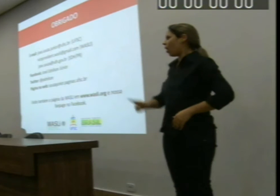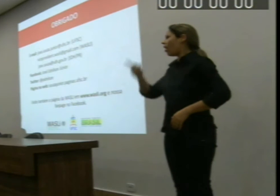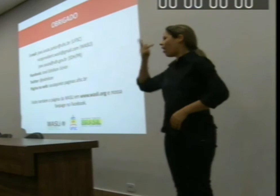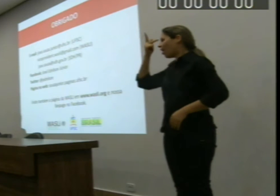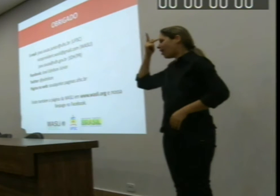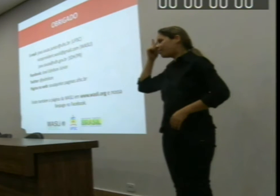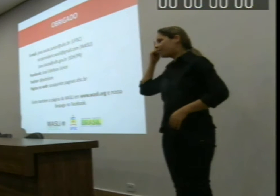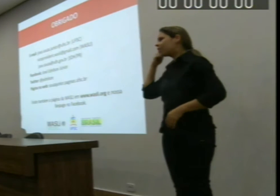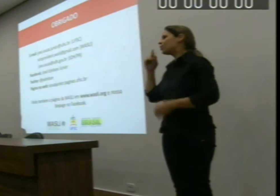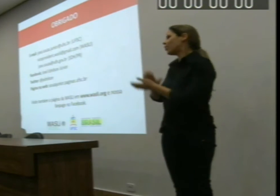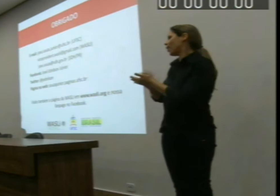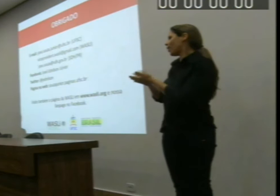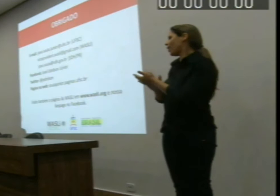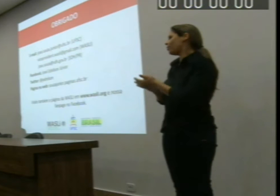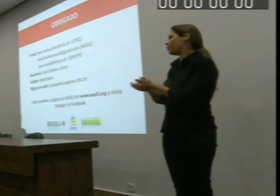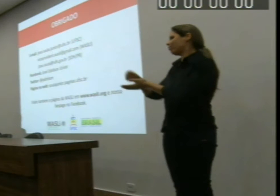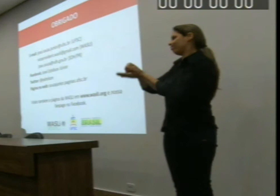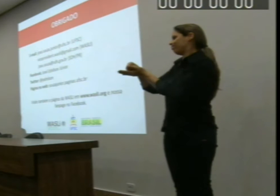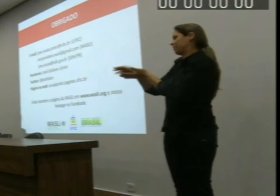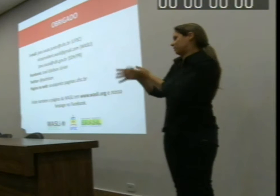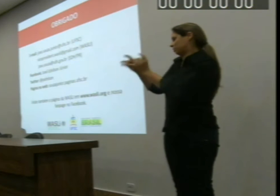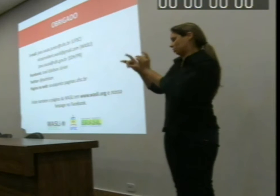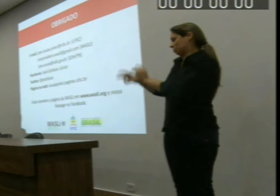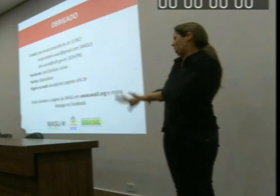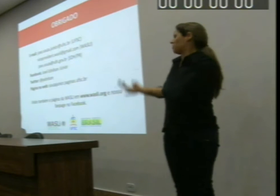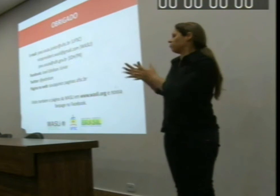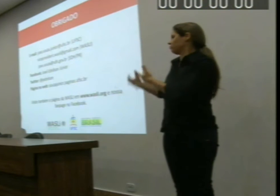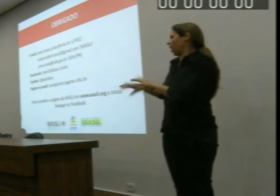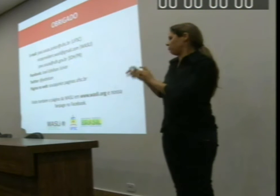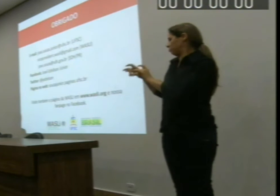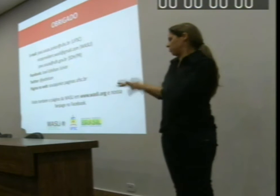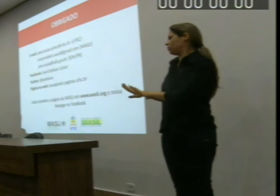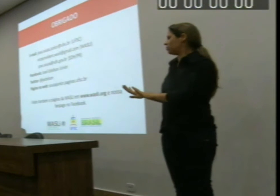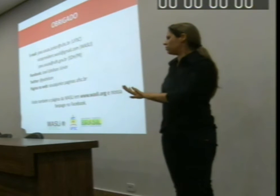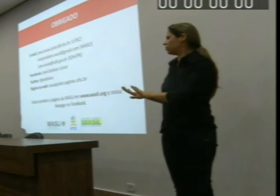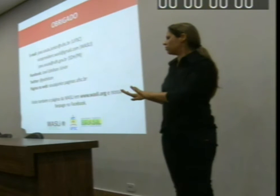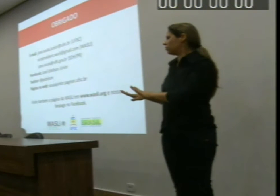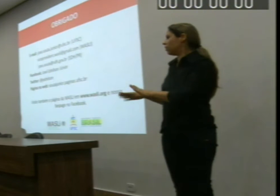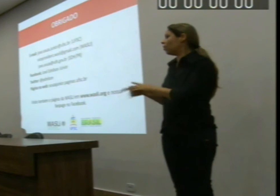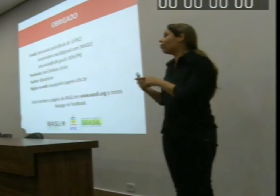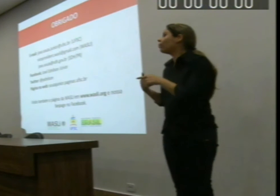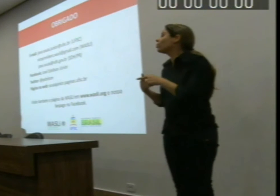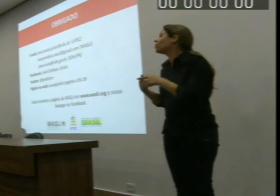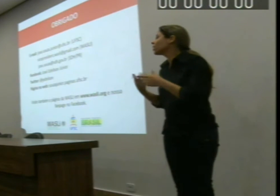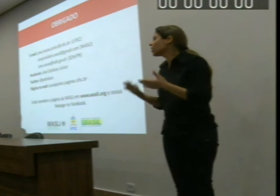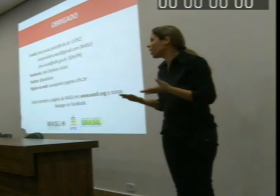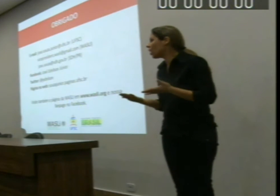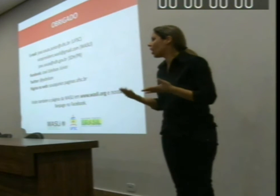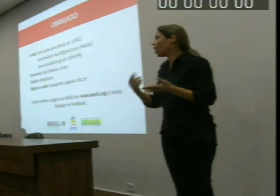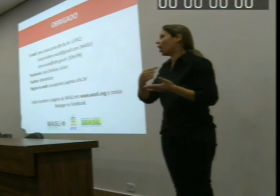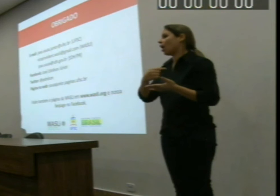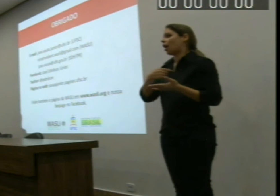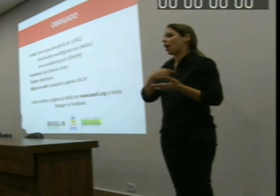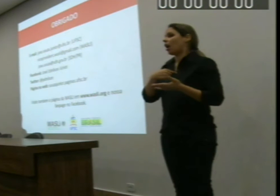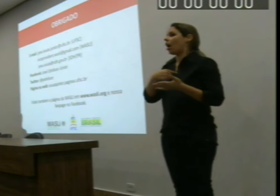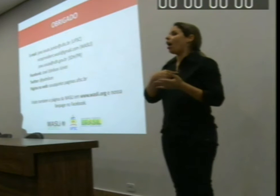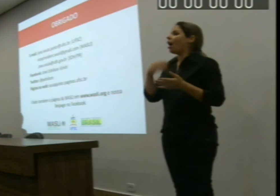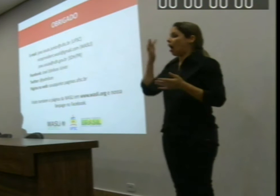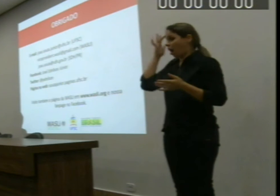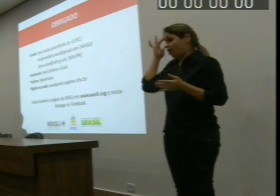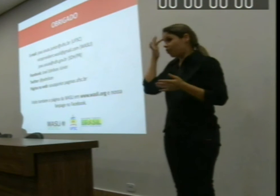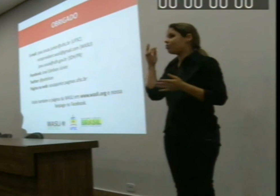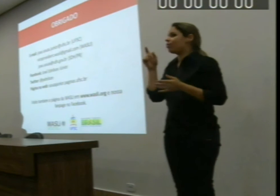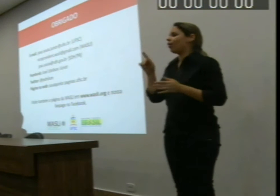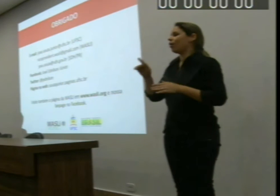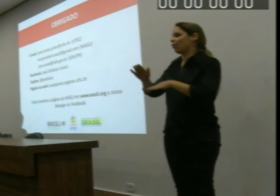exoneração então assim porque eu acho assim que chegou um ponto que eu acho que até só ficou com vergonha do que estava